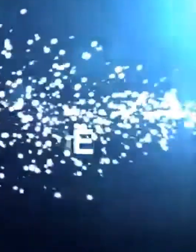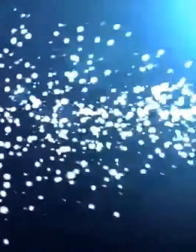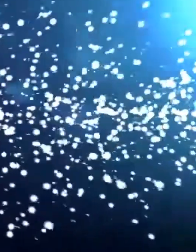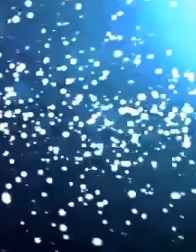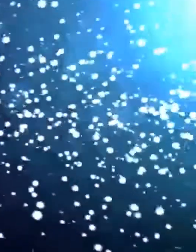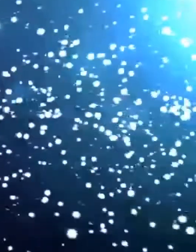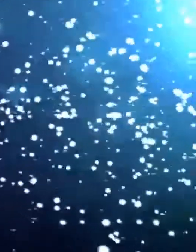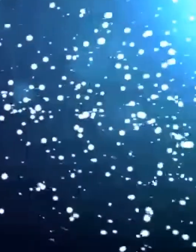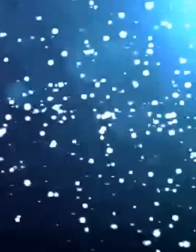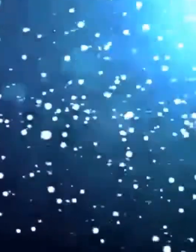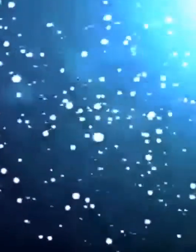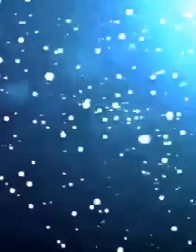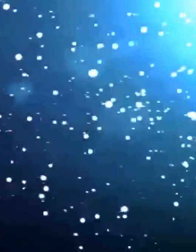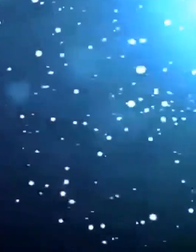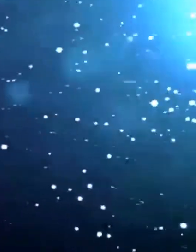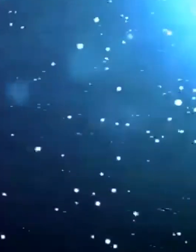aí